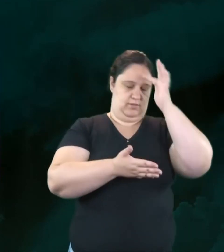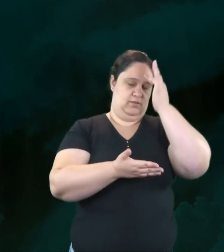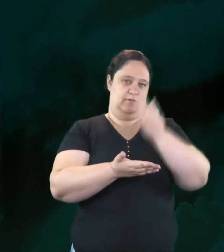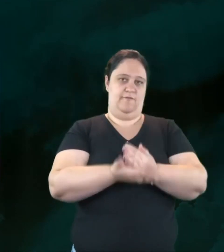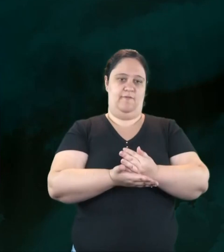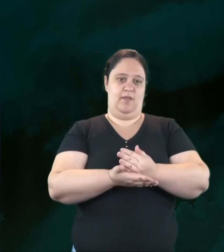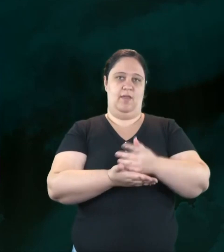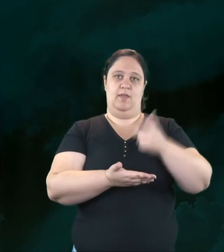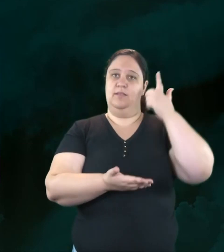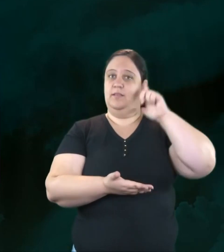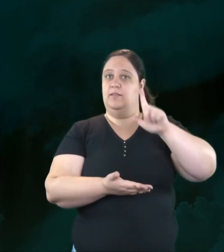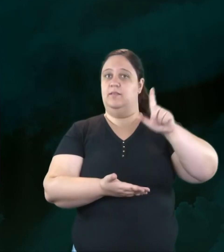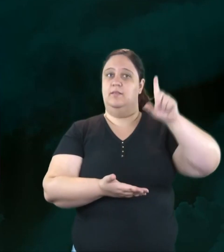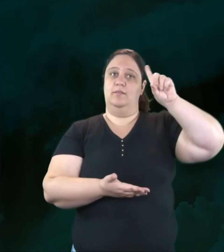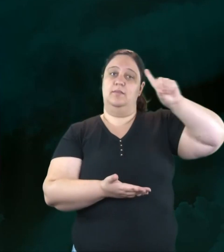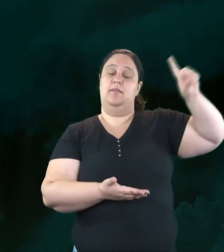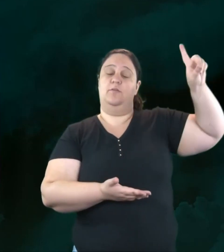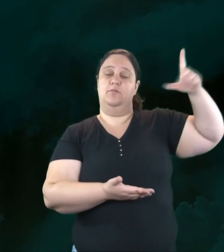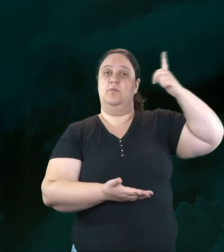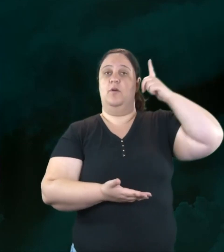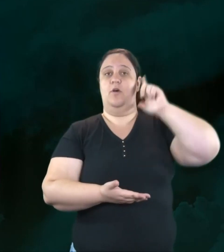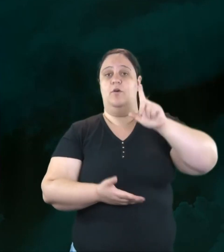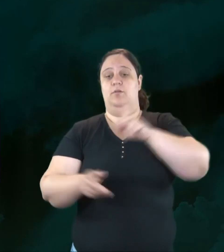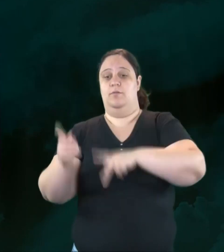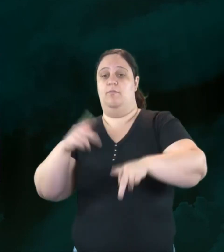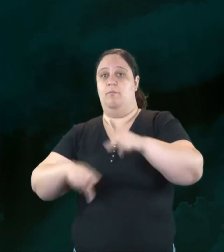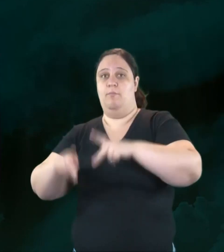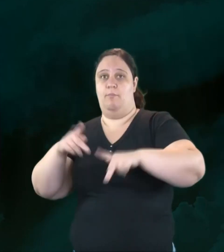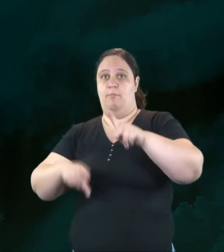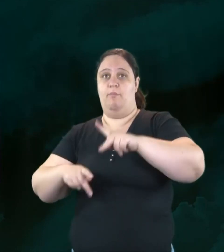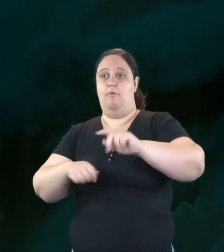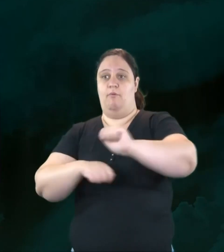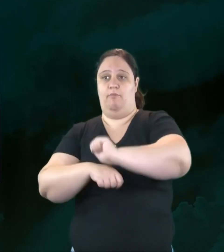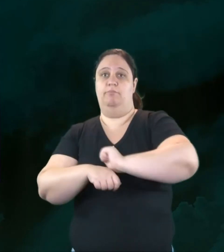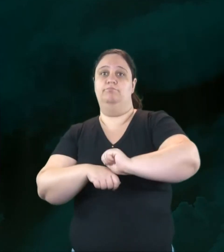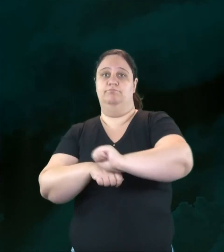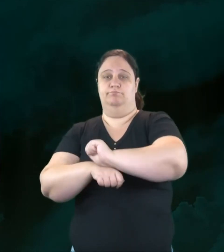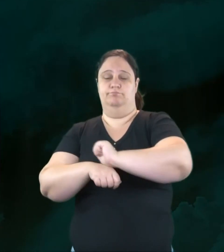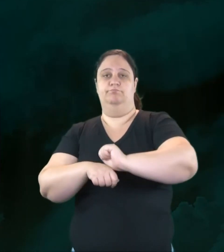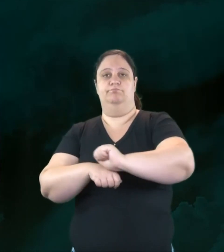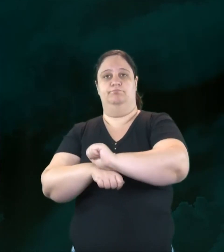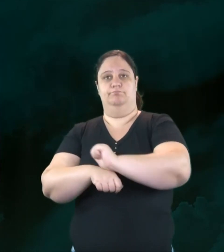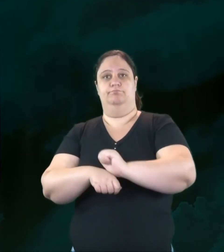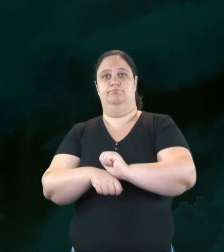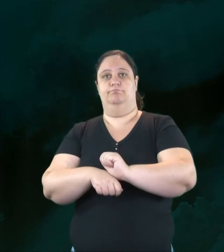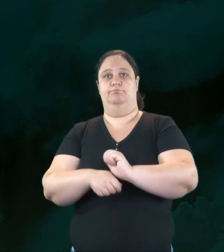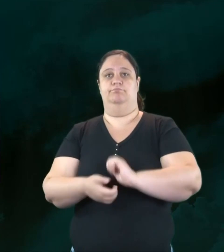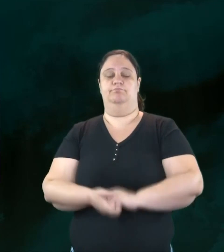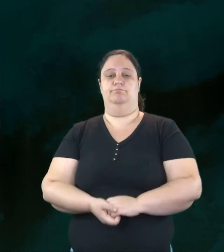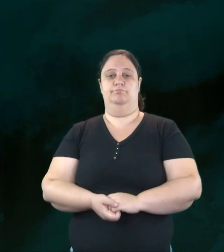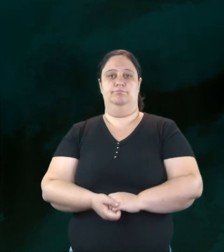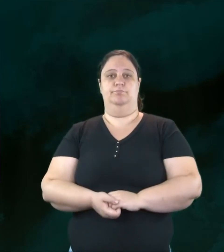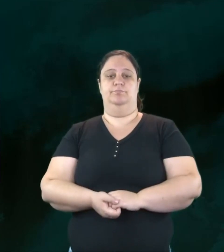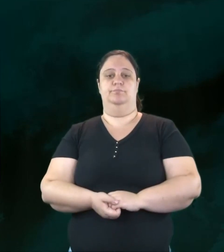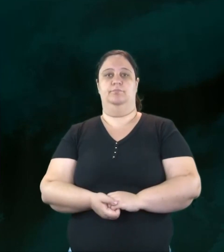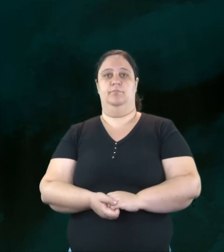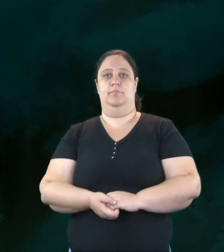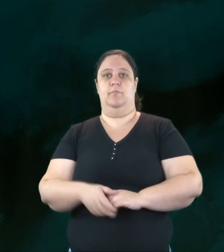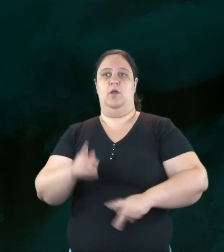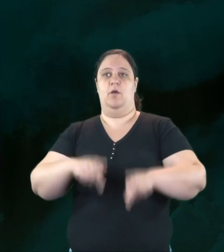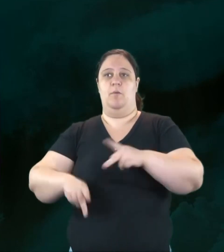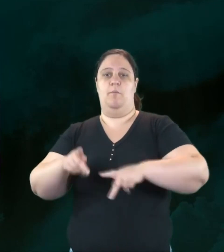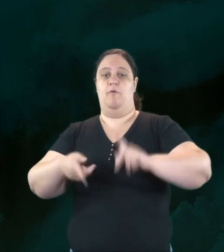um povo aqui na terra, por meio de Abraão, Isaque e Jacó, o povo de Israel. E Deus